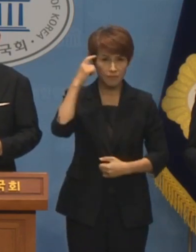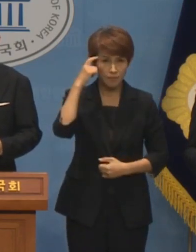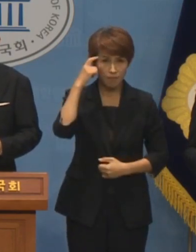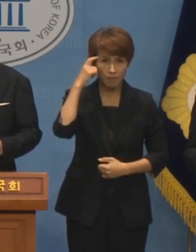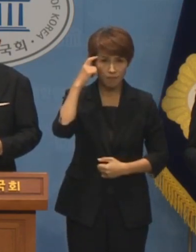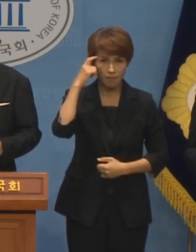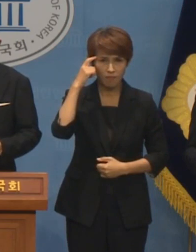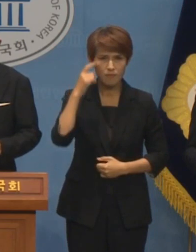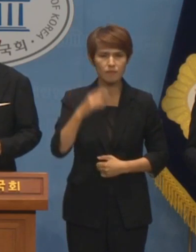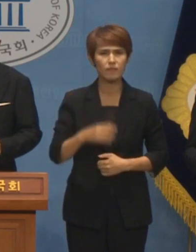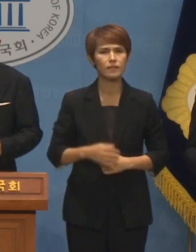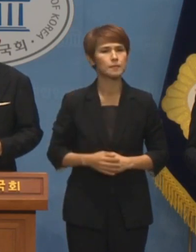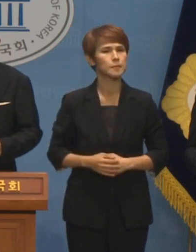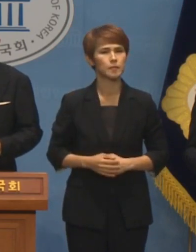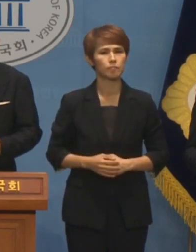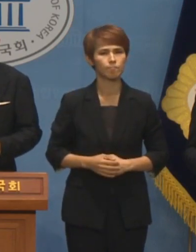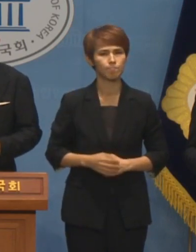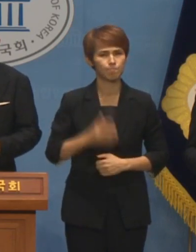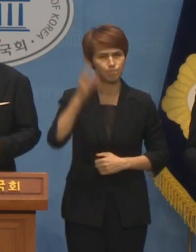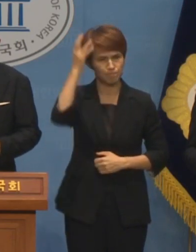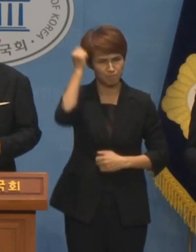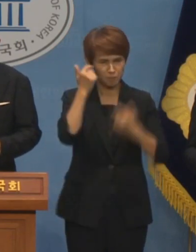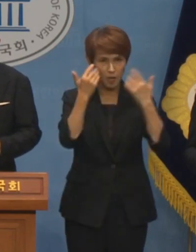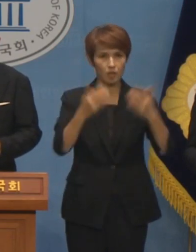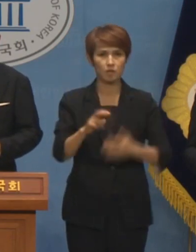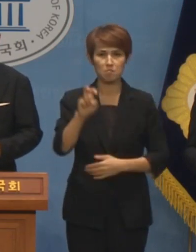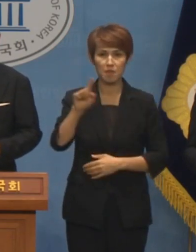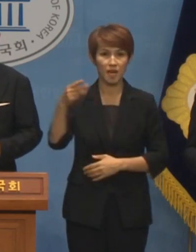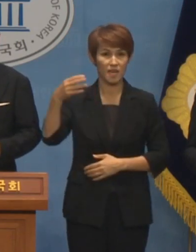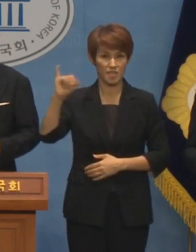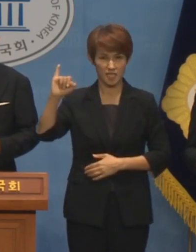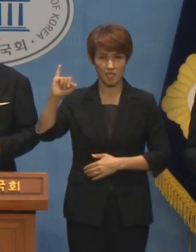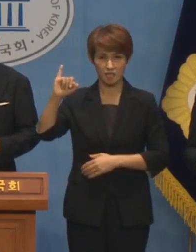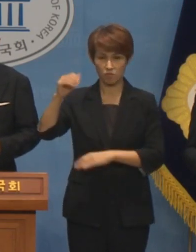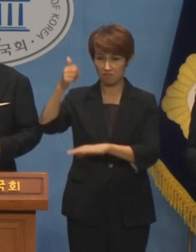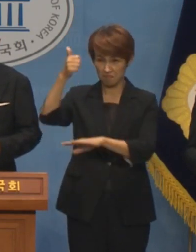분명히 명심하십시오. 마리 앙뚜아네트의 최후는